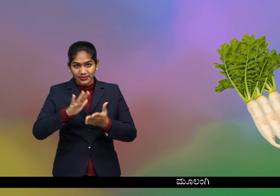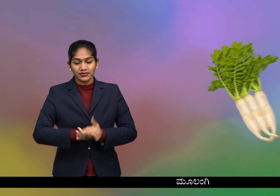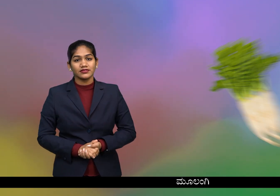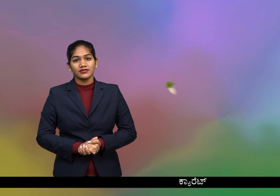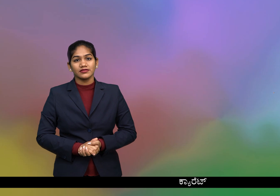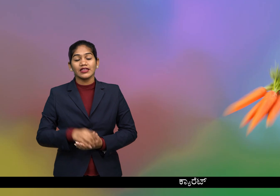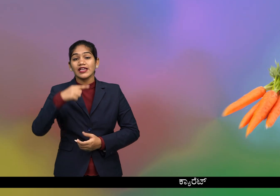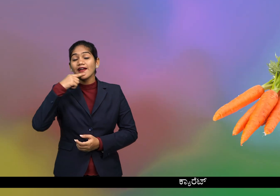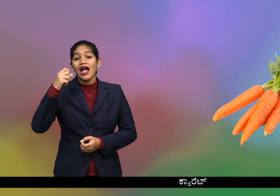ಕ್ಯಾರೆಟ್